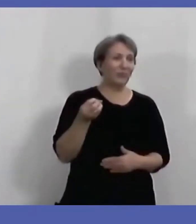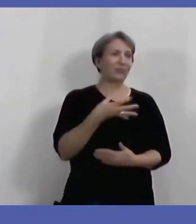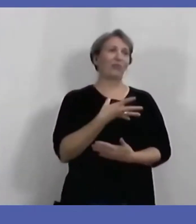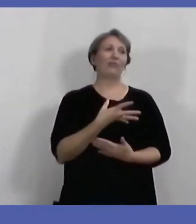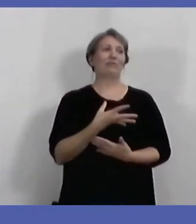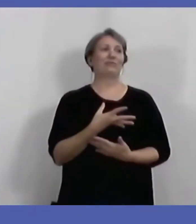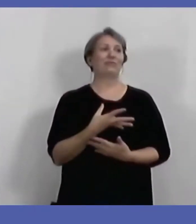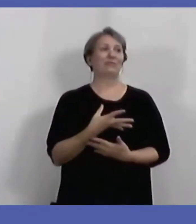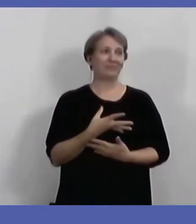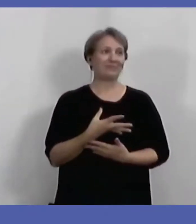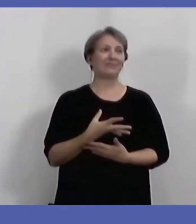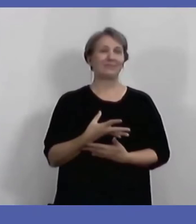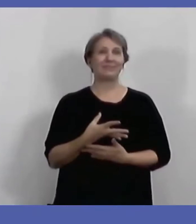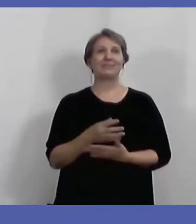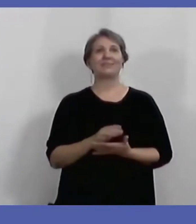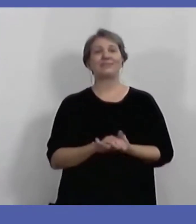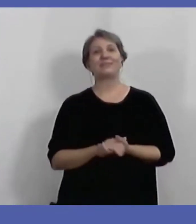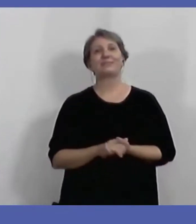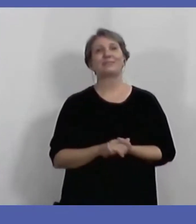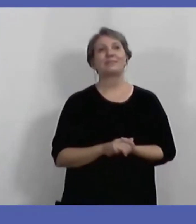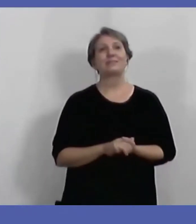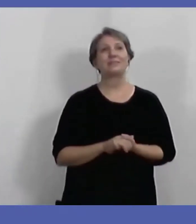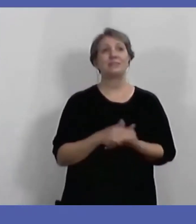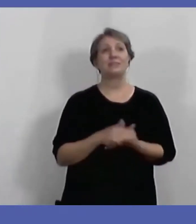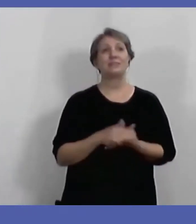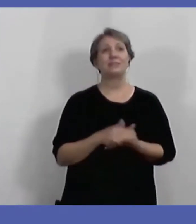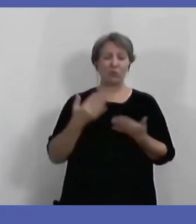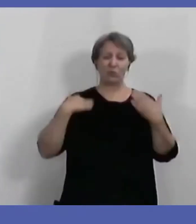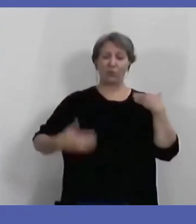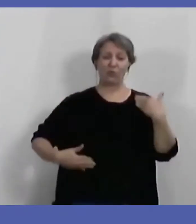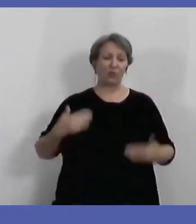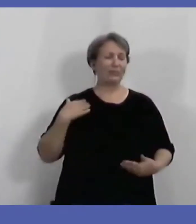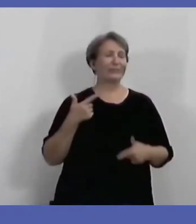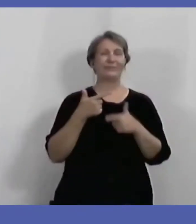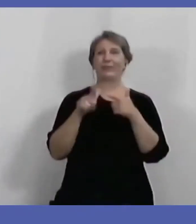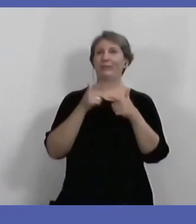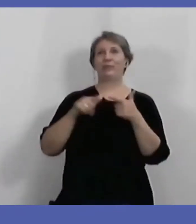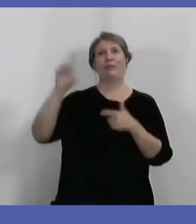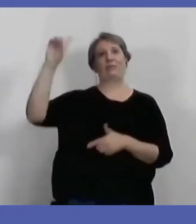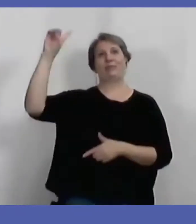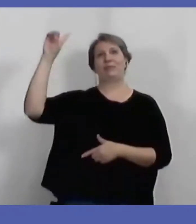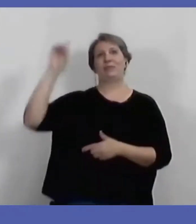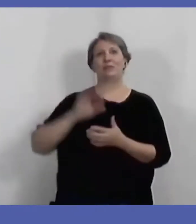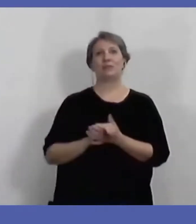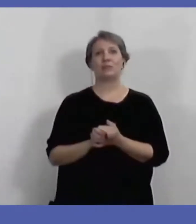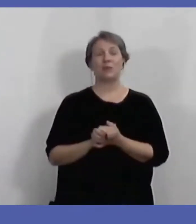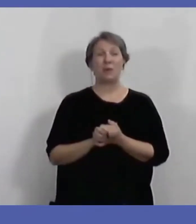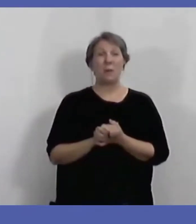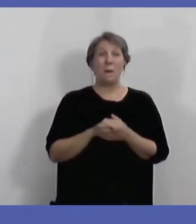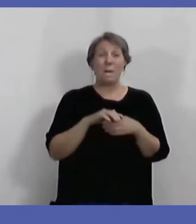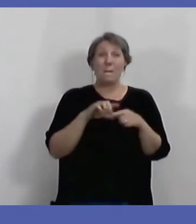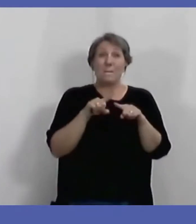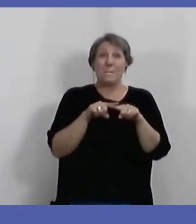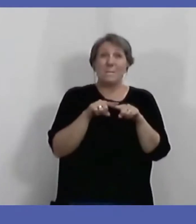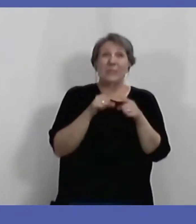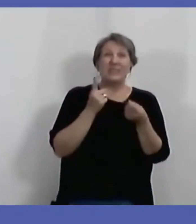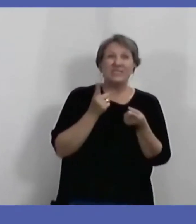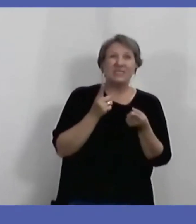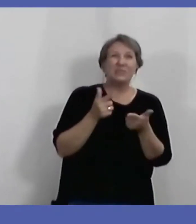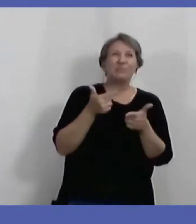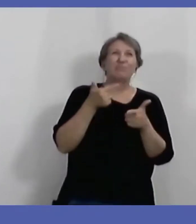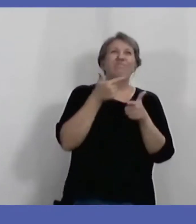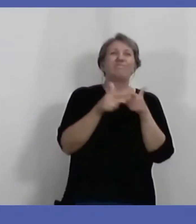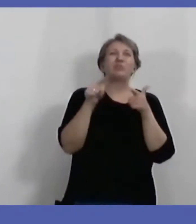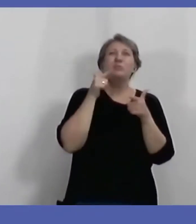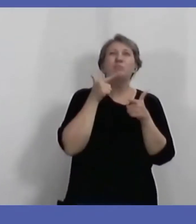Amém! Então o corpo não é problema para Deus também. Mas o problema para Deus é a mente, a